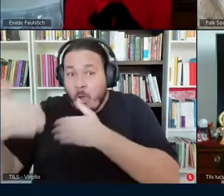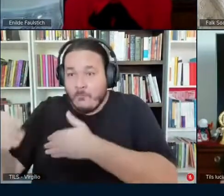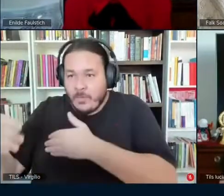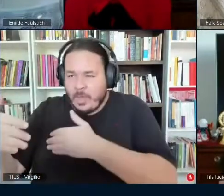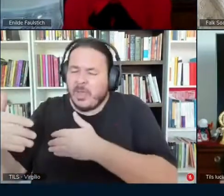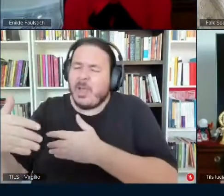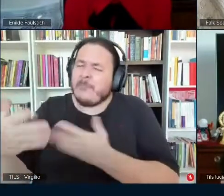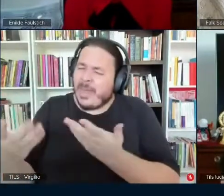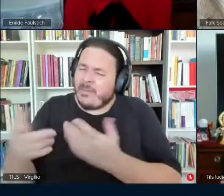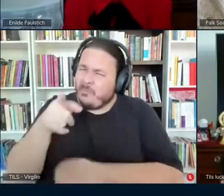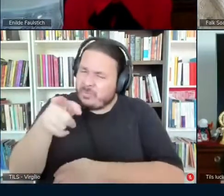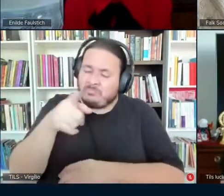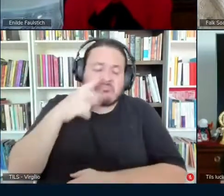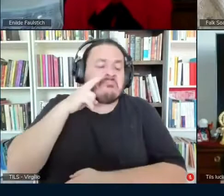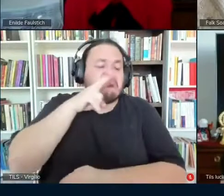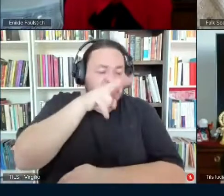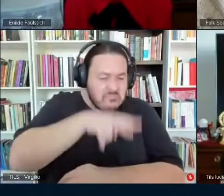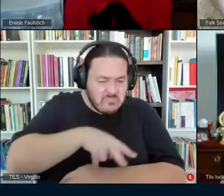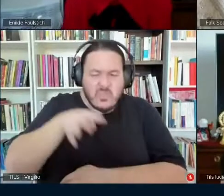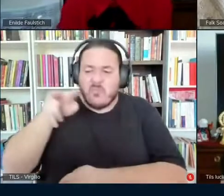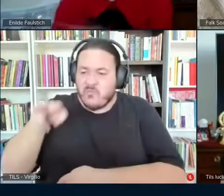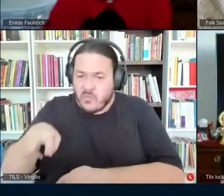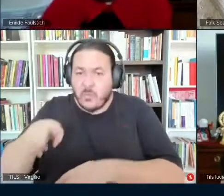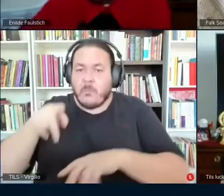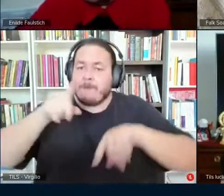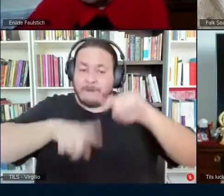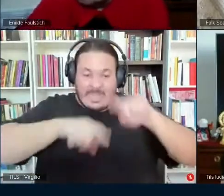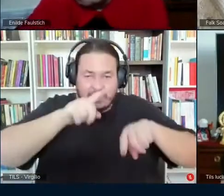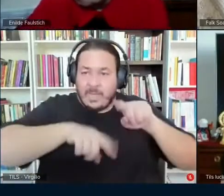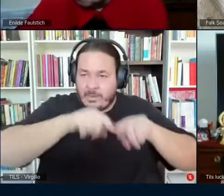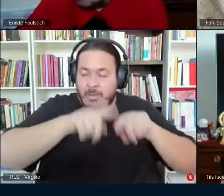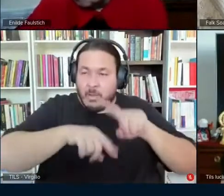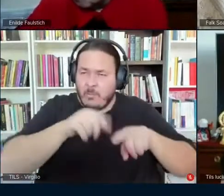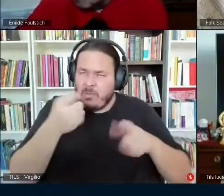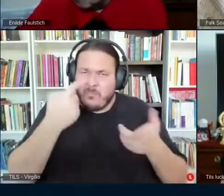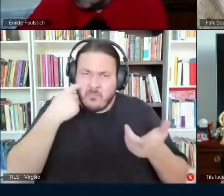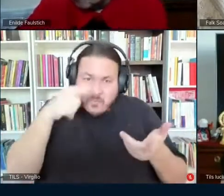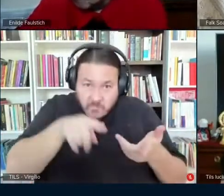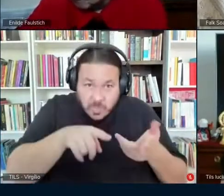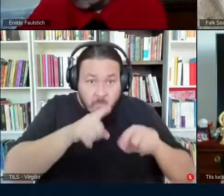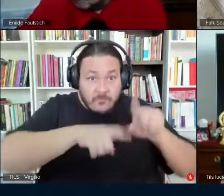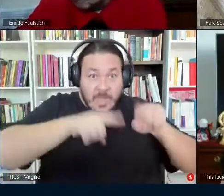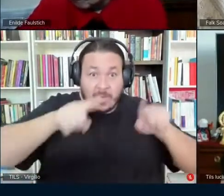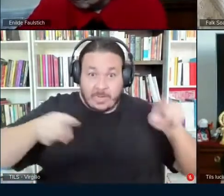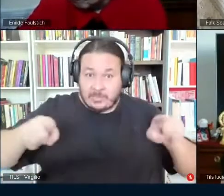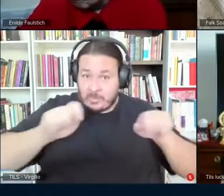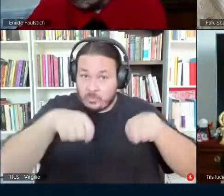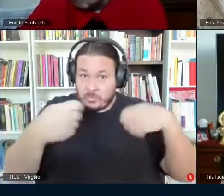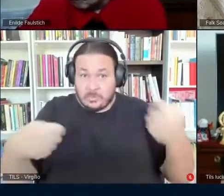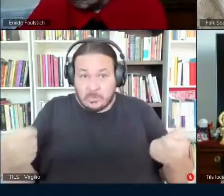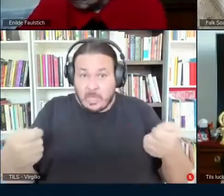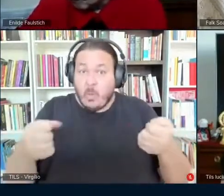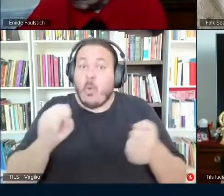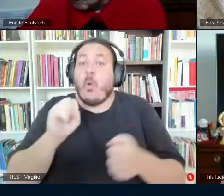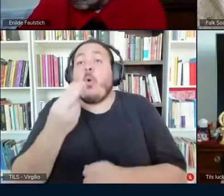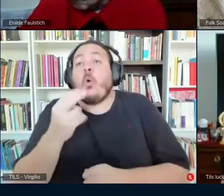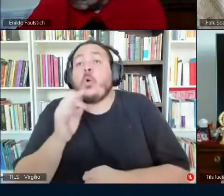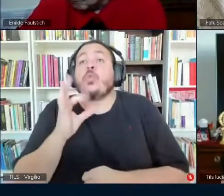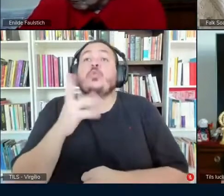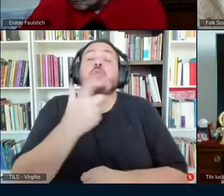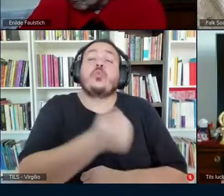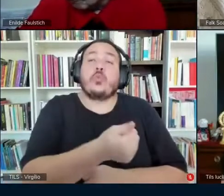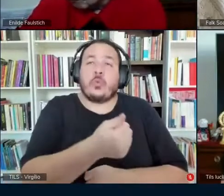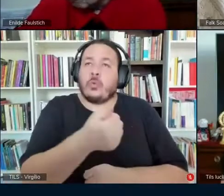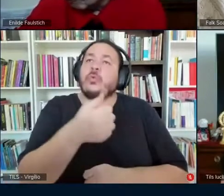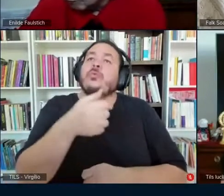materiais, você viu alguma variação desses sinais ou todos o tempo todo só usavam